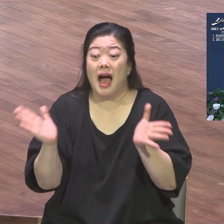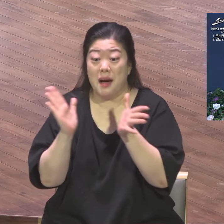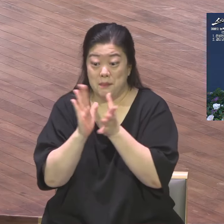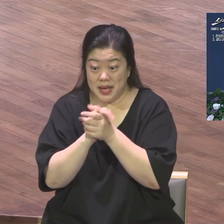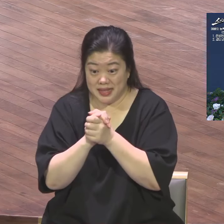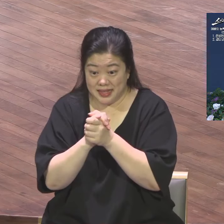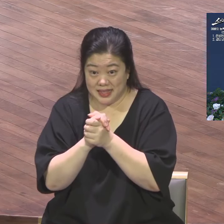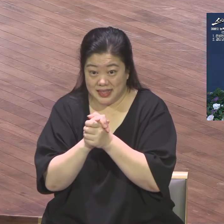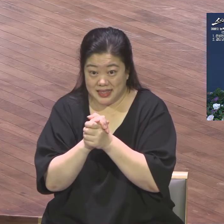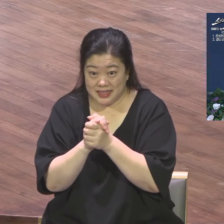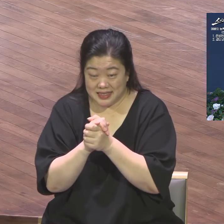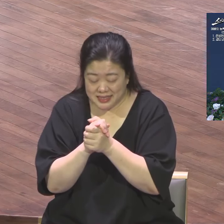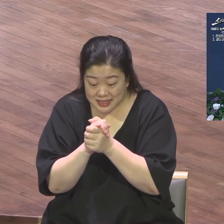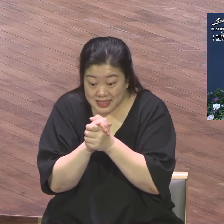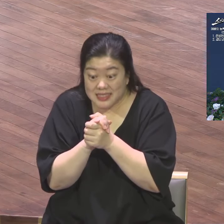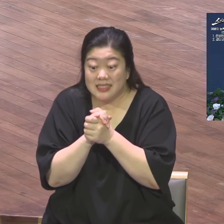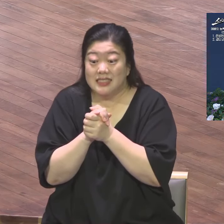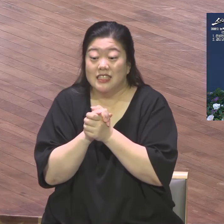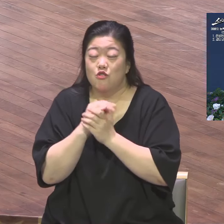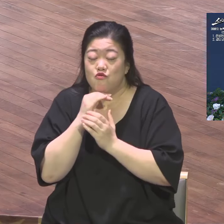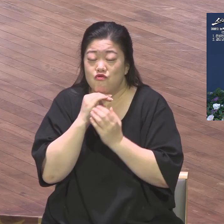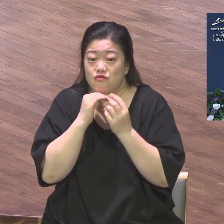뭐요? 실천해, 실천.